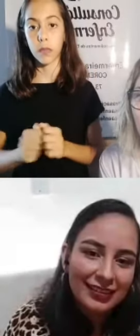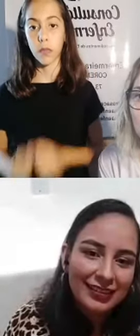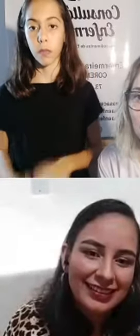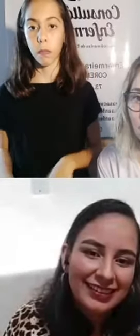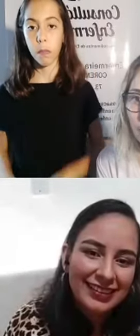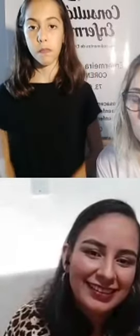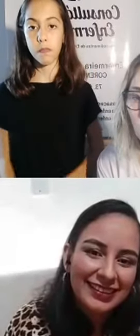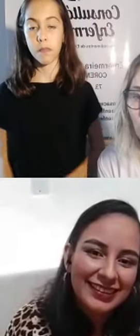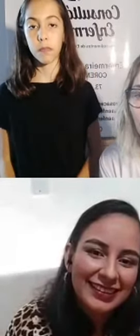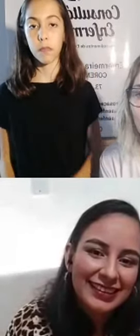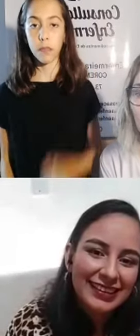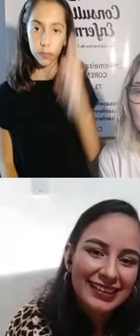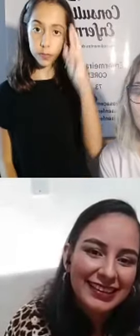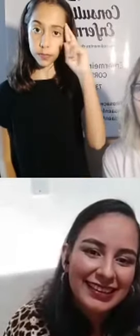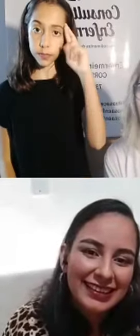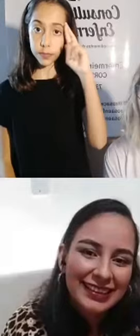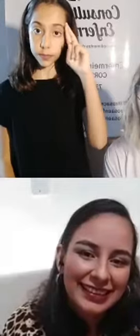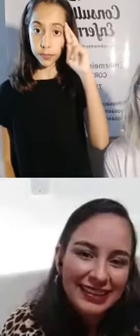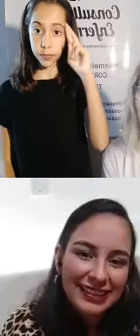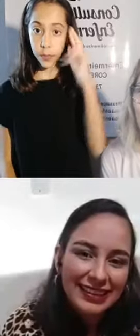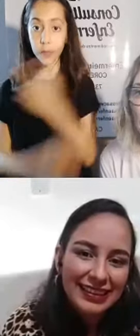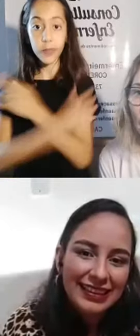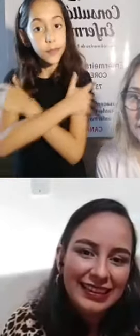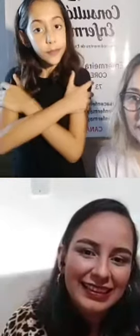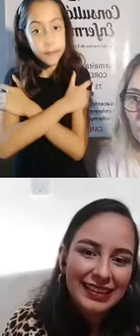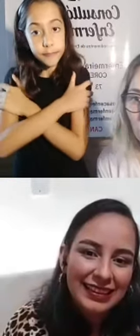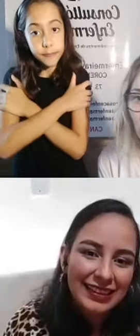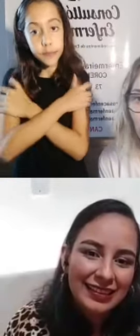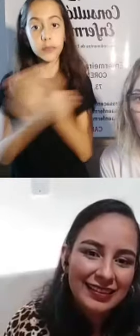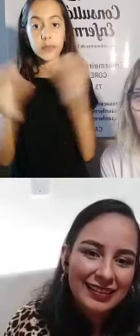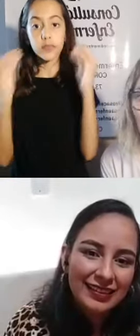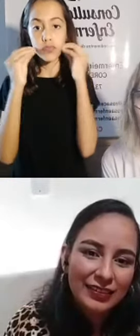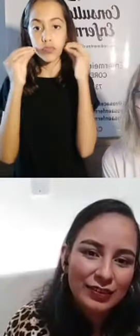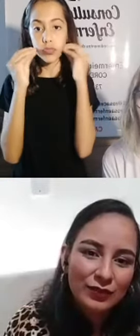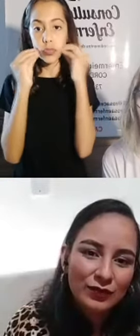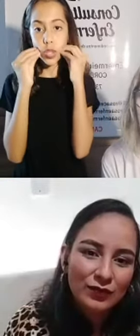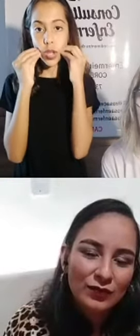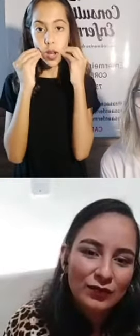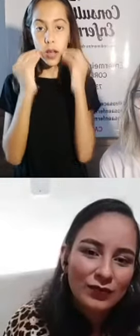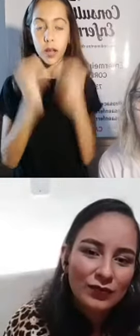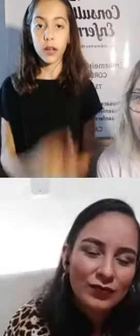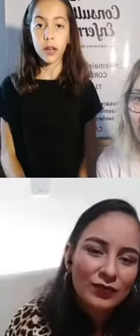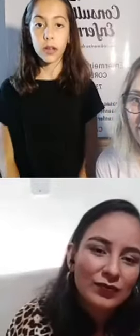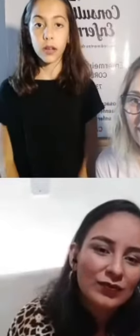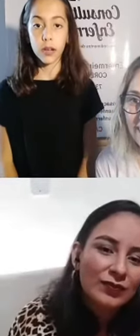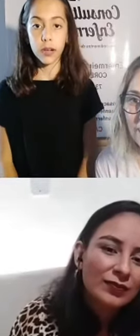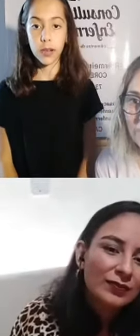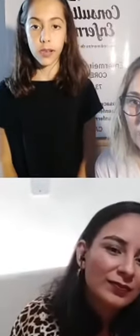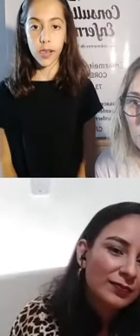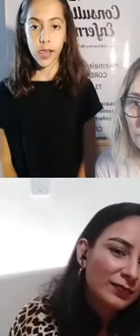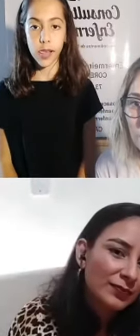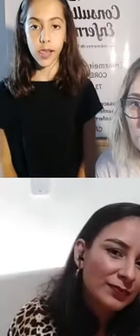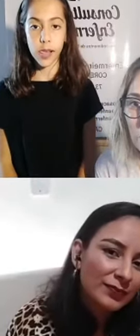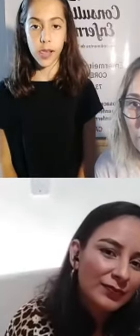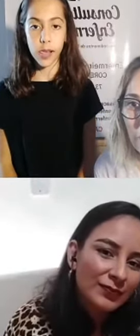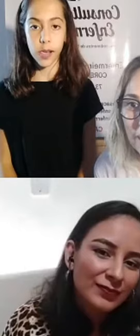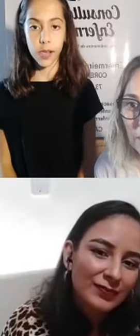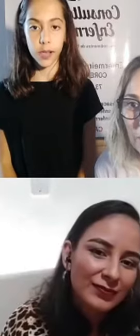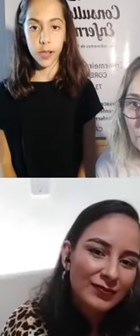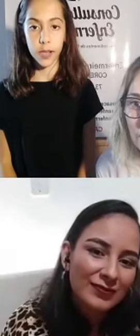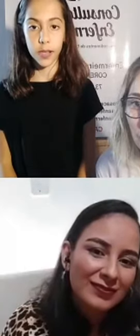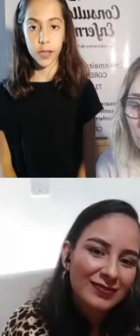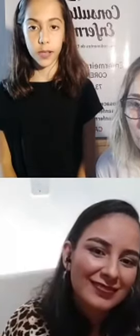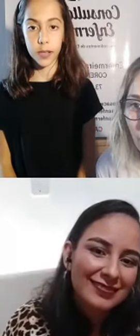está presente. Um abraço para ela. Então, o Darluce, olha lá, ela tá mandando muitos parabéns